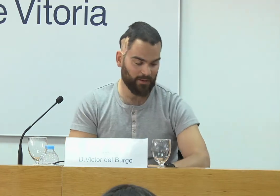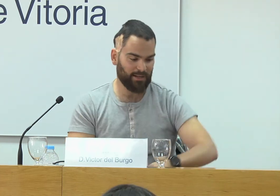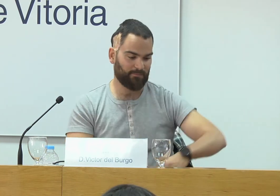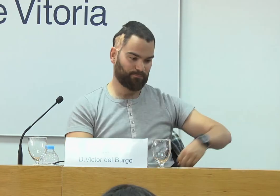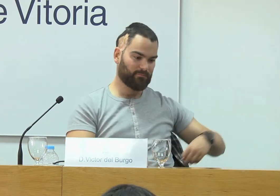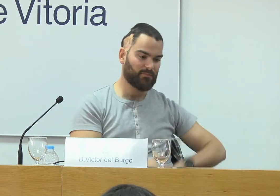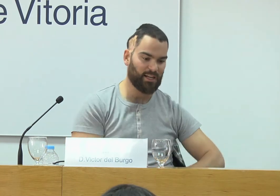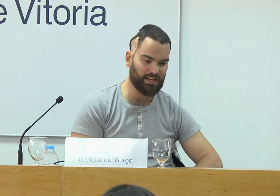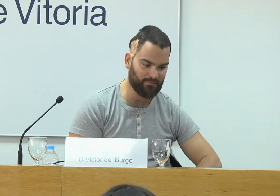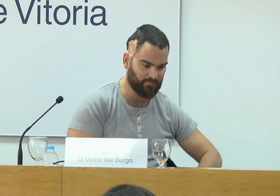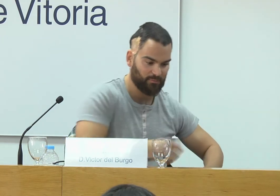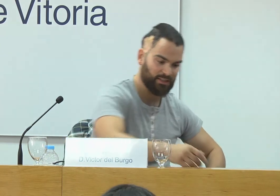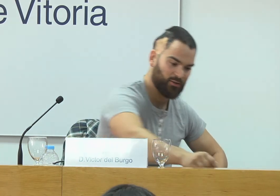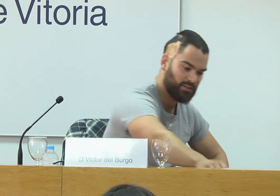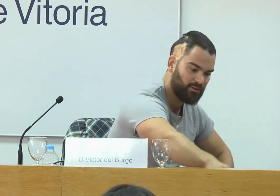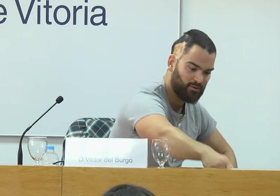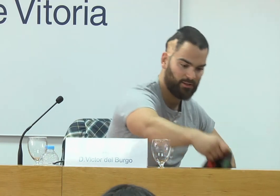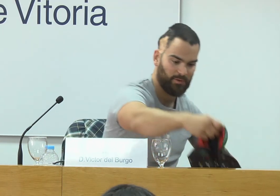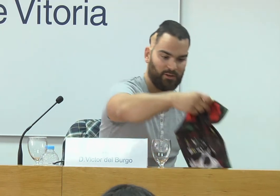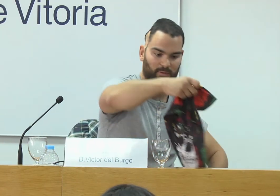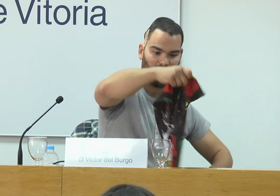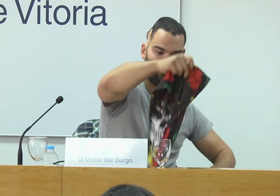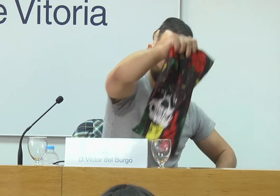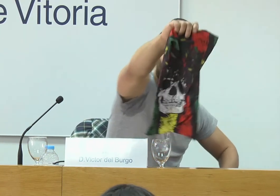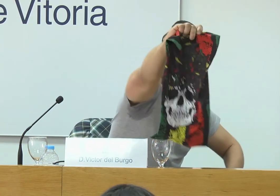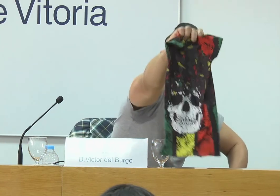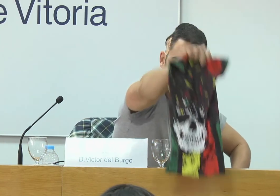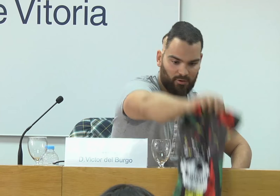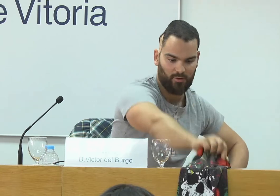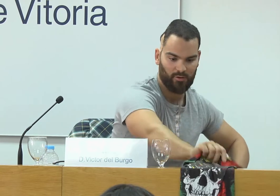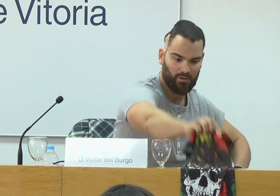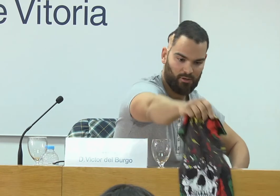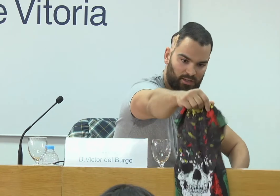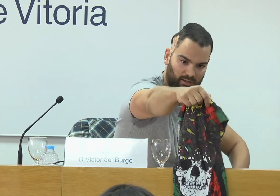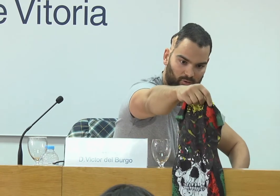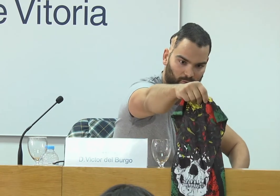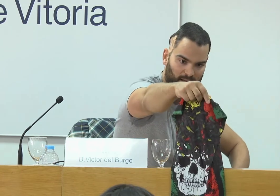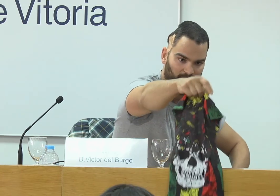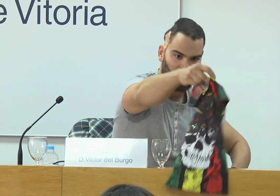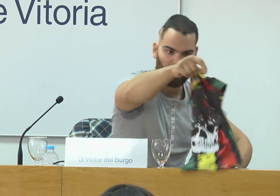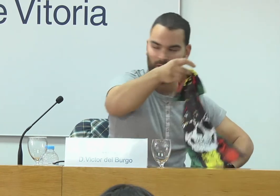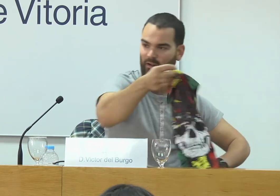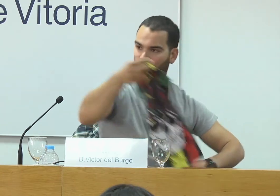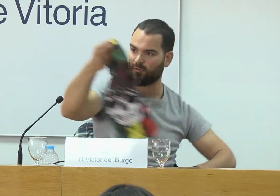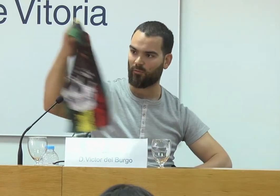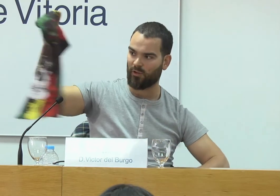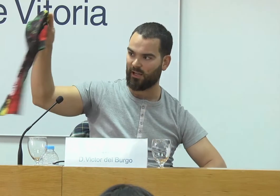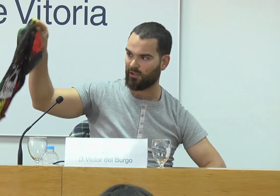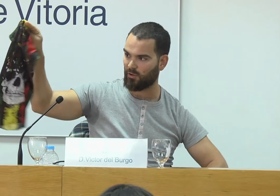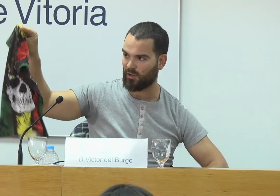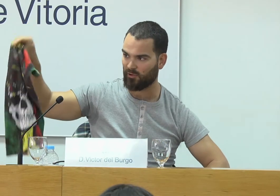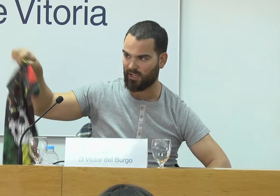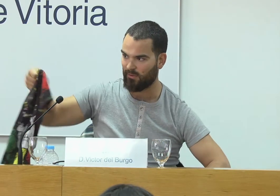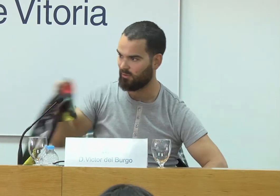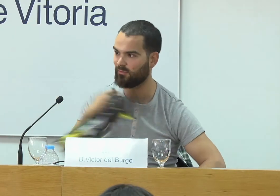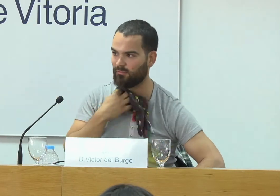La anécdota mala era... Me he traído el pañuelito para que lo veáis, ¿vale? Es un pañuelo... tubular, de estos típicos que se pone todo el mundo en